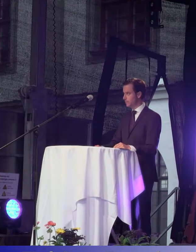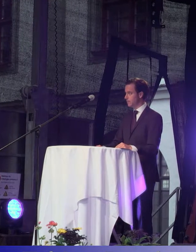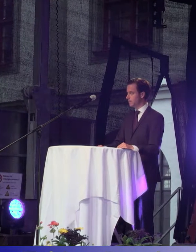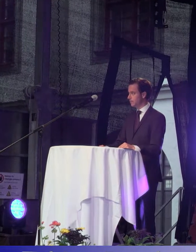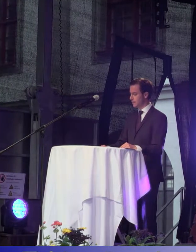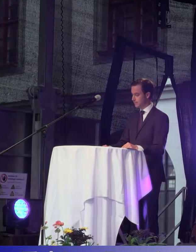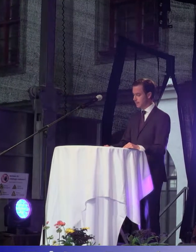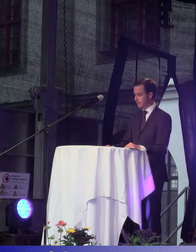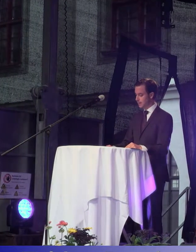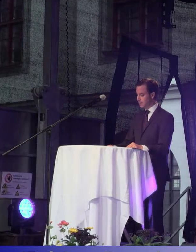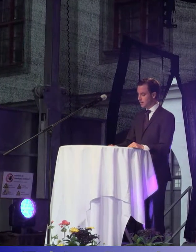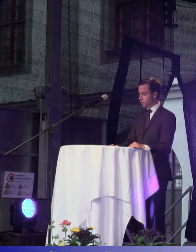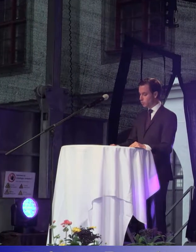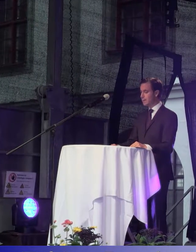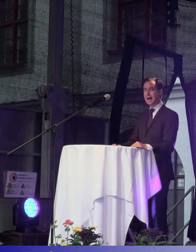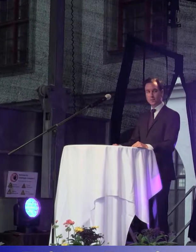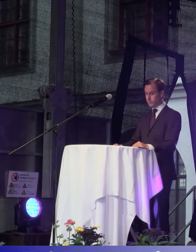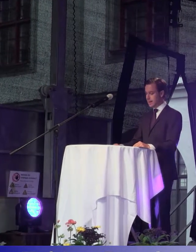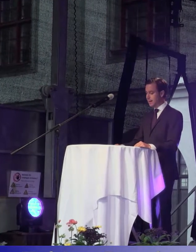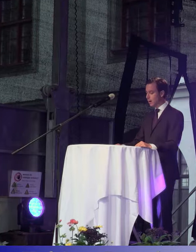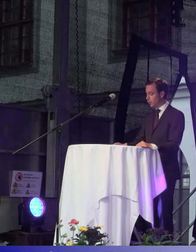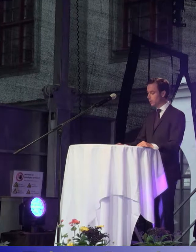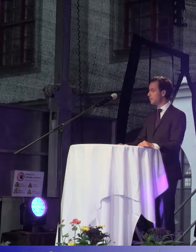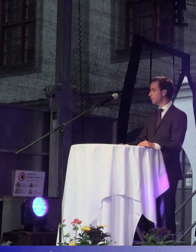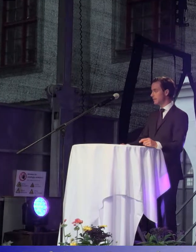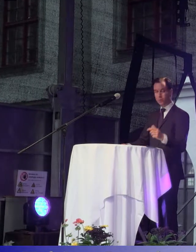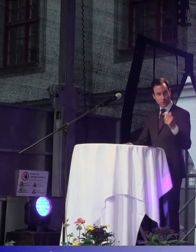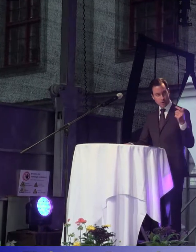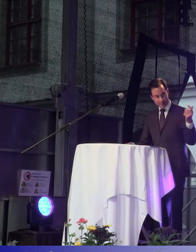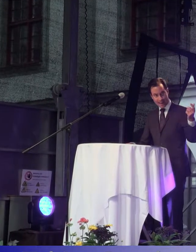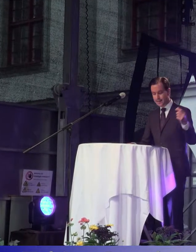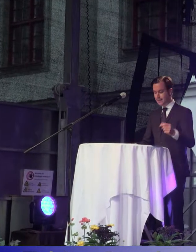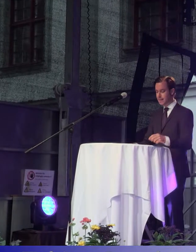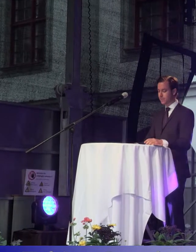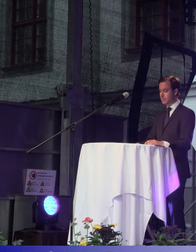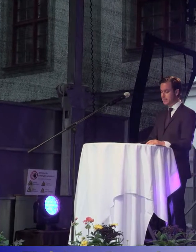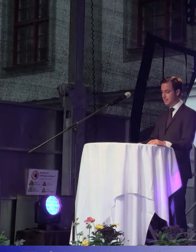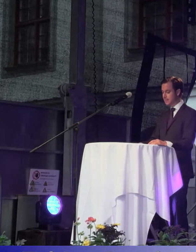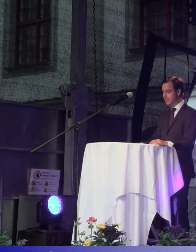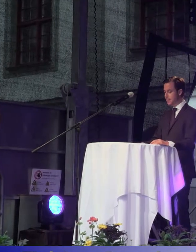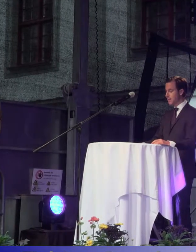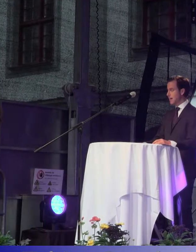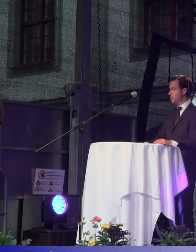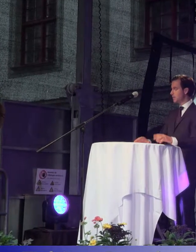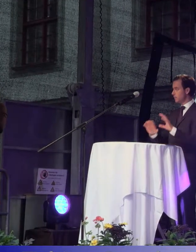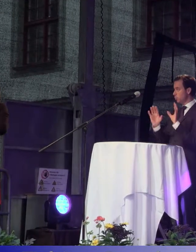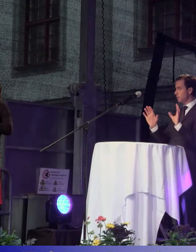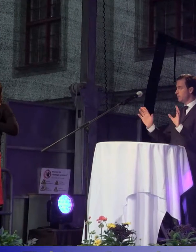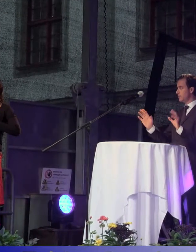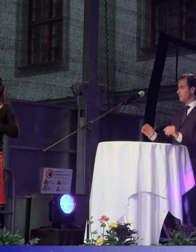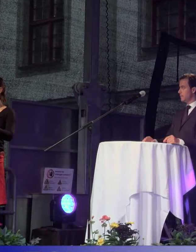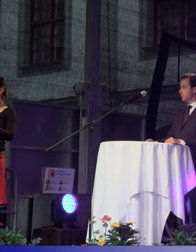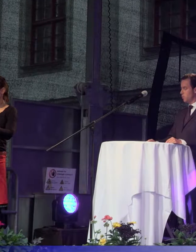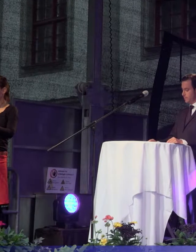fotografie durch die überlagerung mehrerer aufnahmen und die erhöhung auch der helligkeit wie man hier sieht entstehen